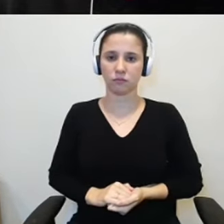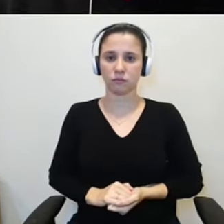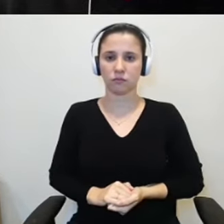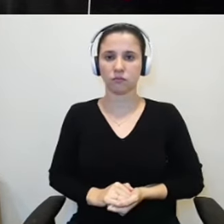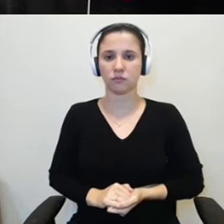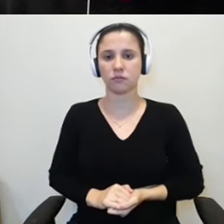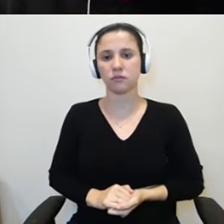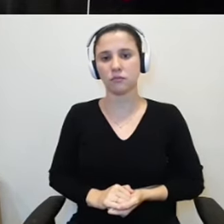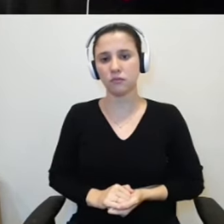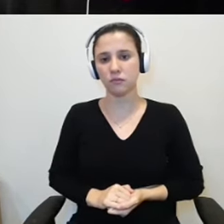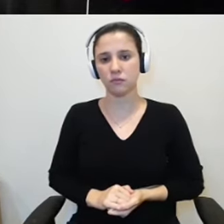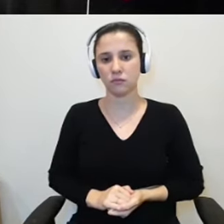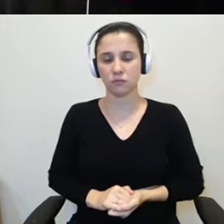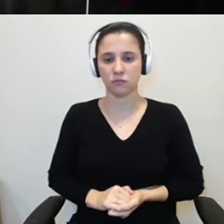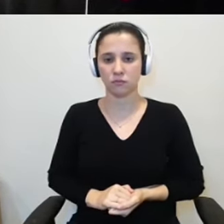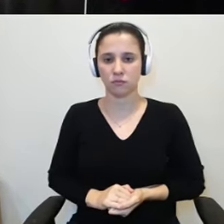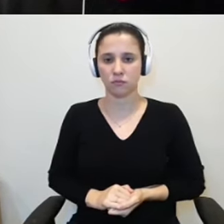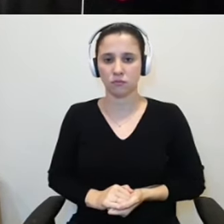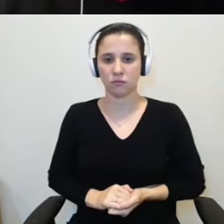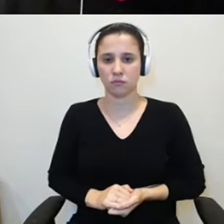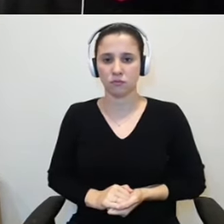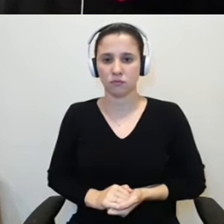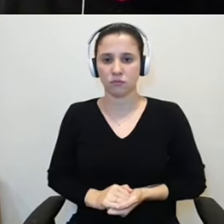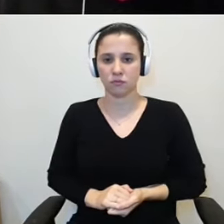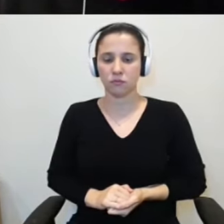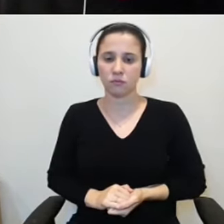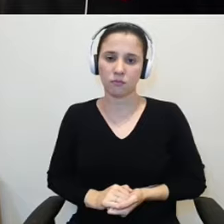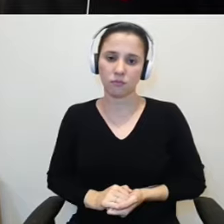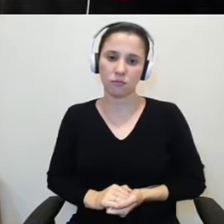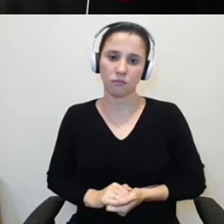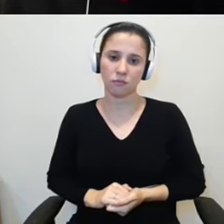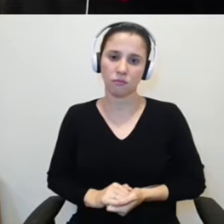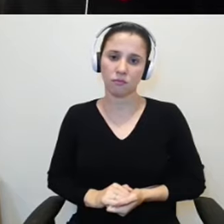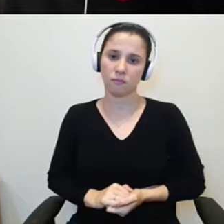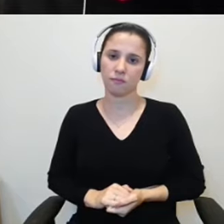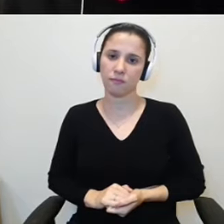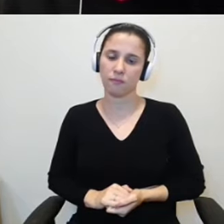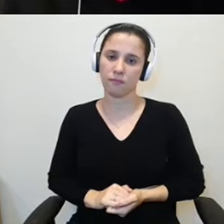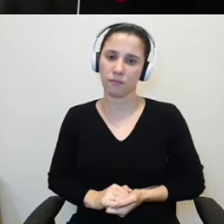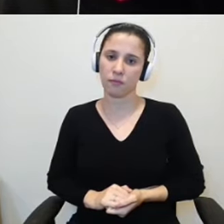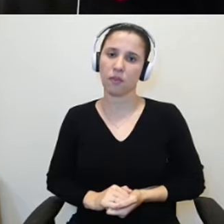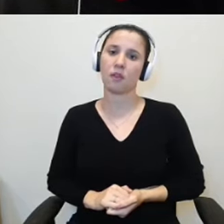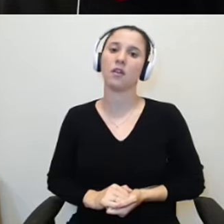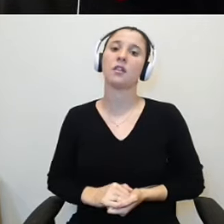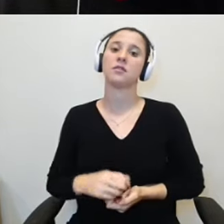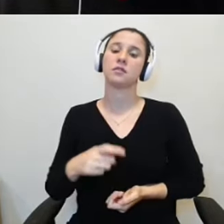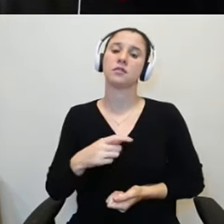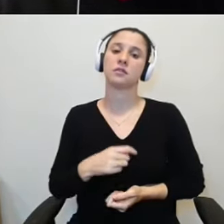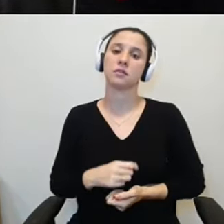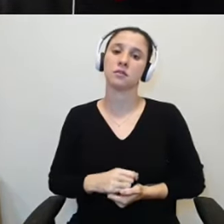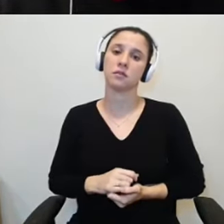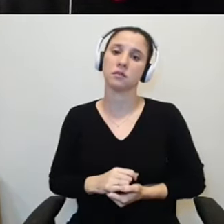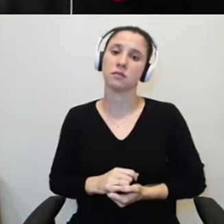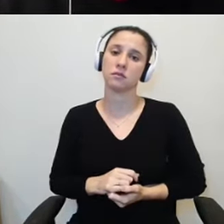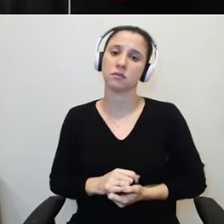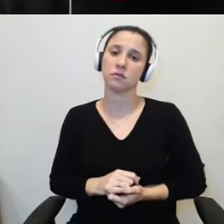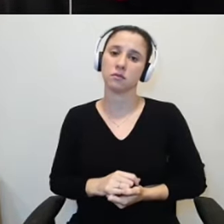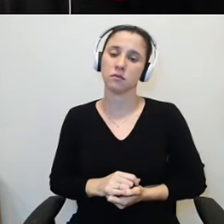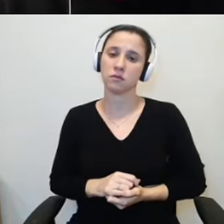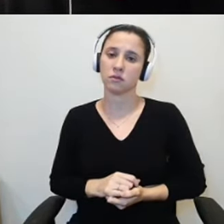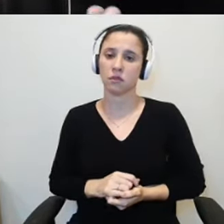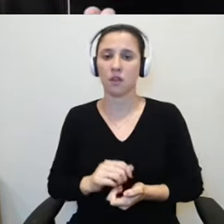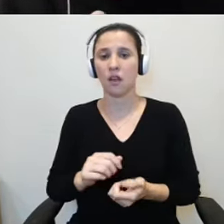As presenças de aula estão definidas. Realizar as atividades seria presenças, síncronas e assíncronas. Então, é a partir